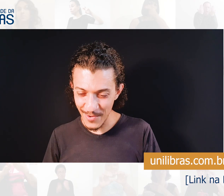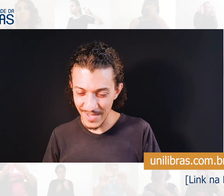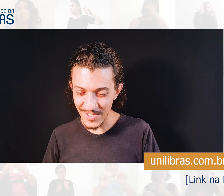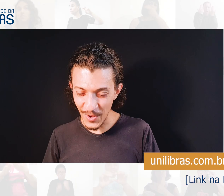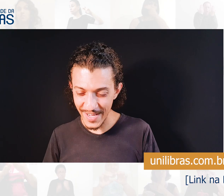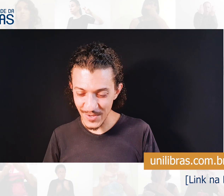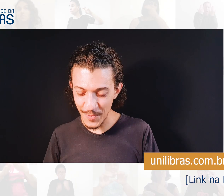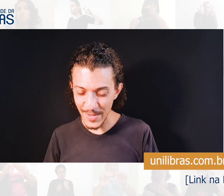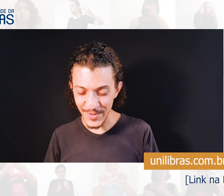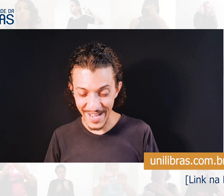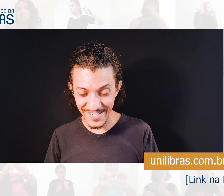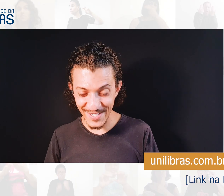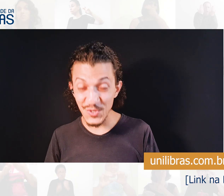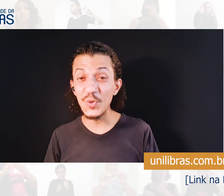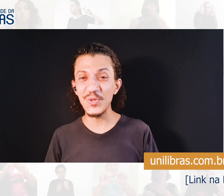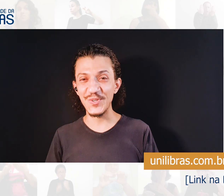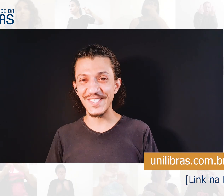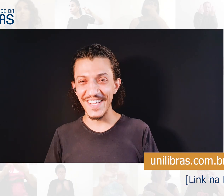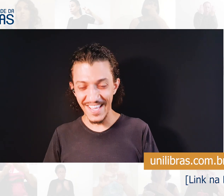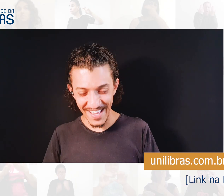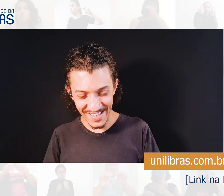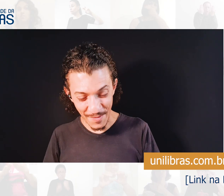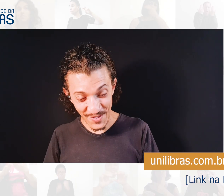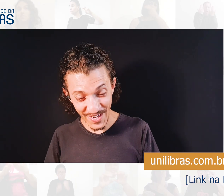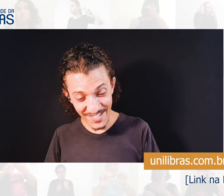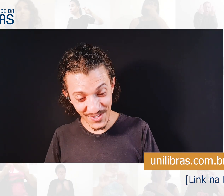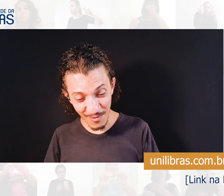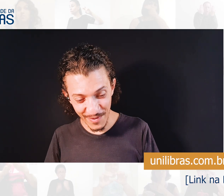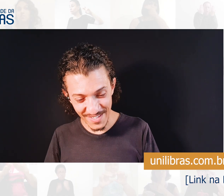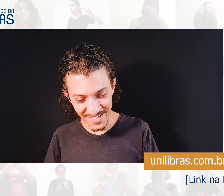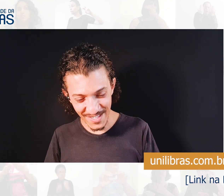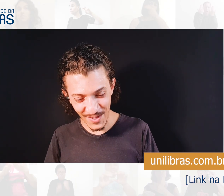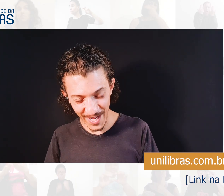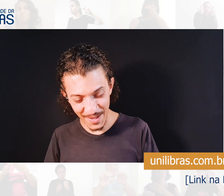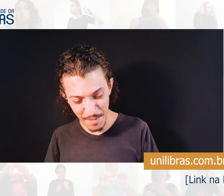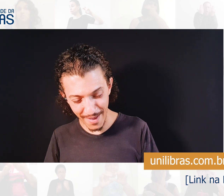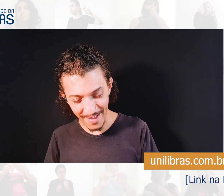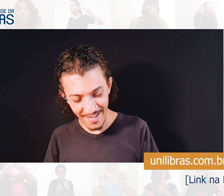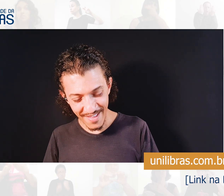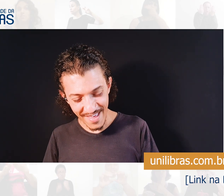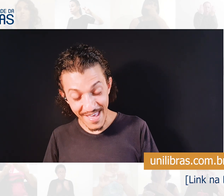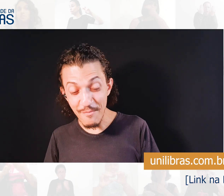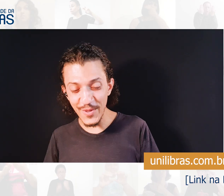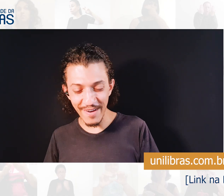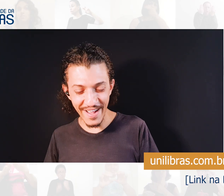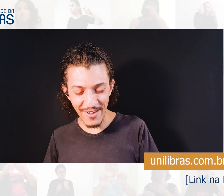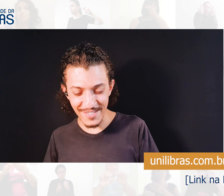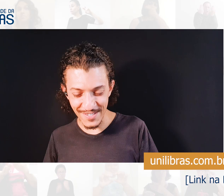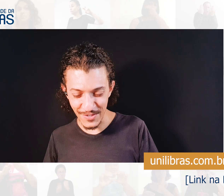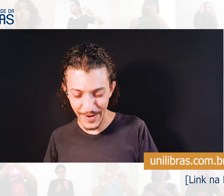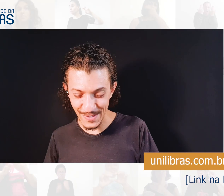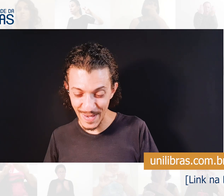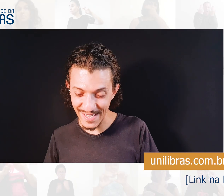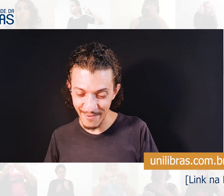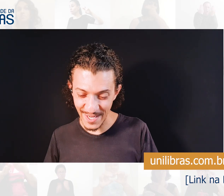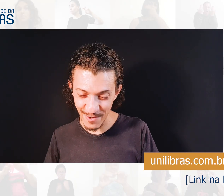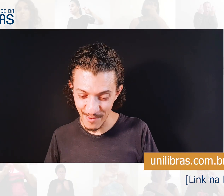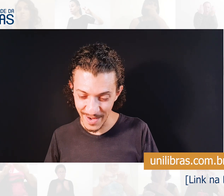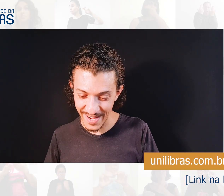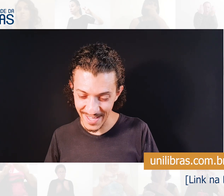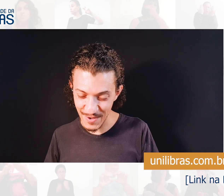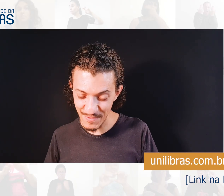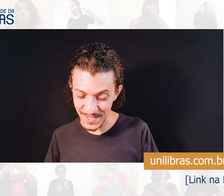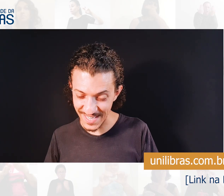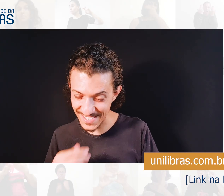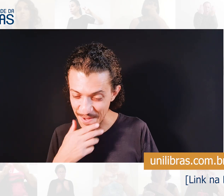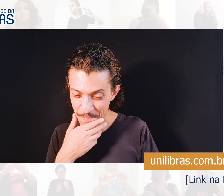que são histórias com personagens surdos. E tem personagens ouvintes na história também. E é muito legal essas histórias. Mais à frente eu vou